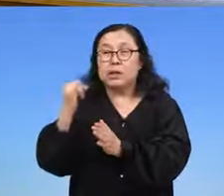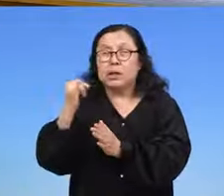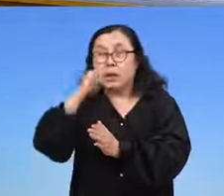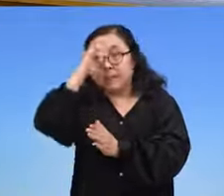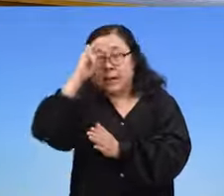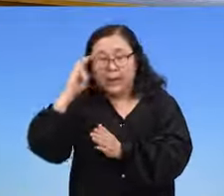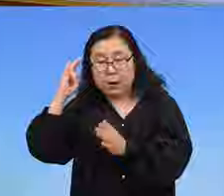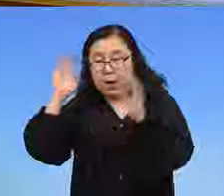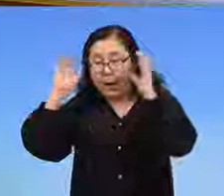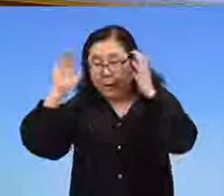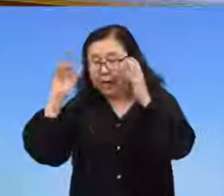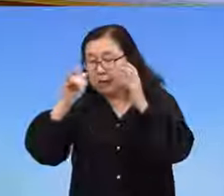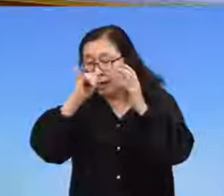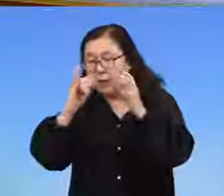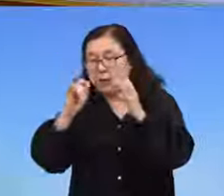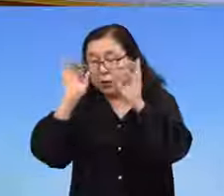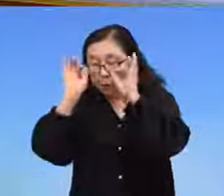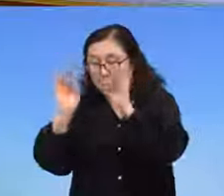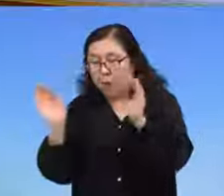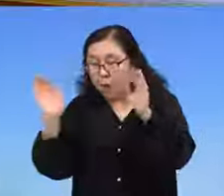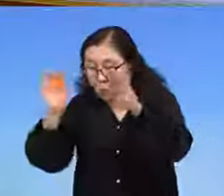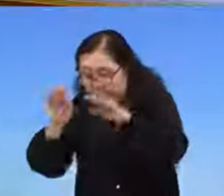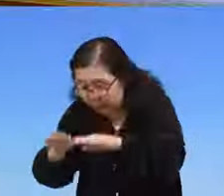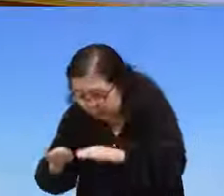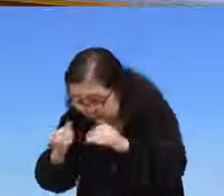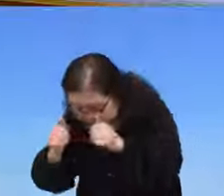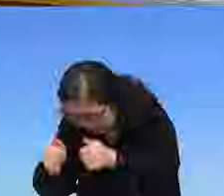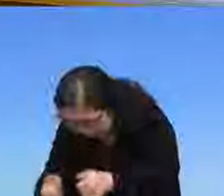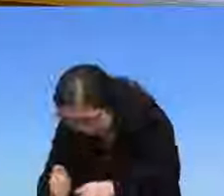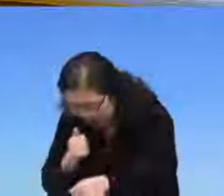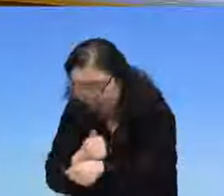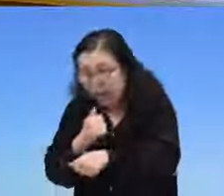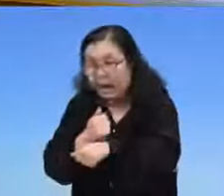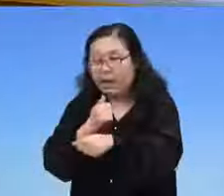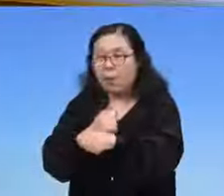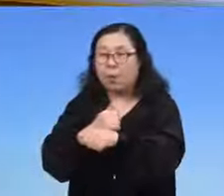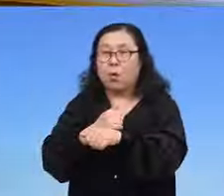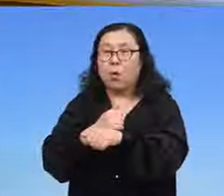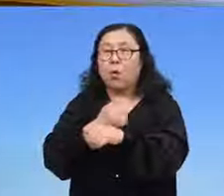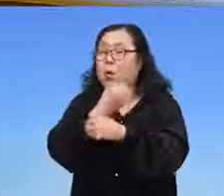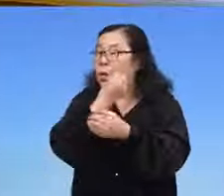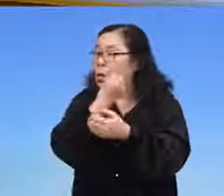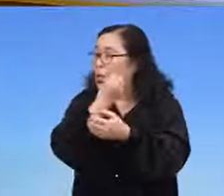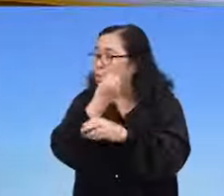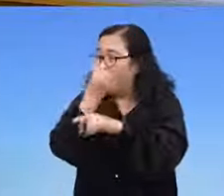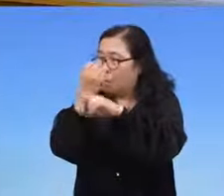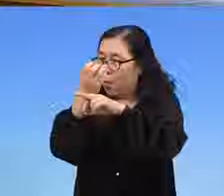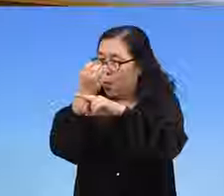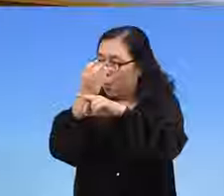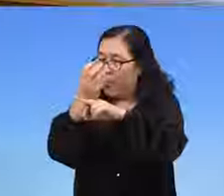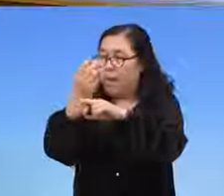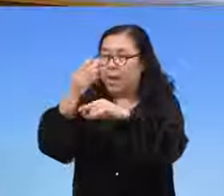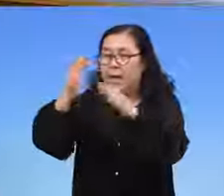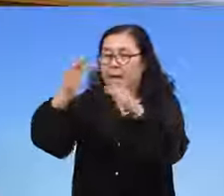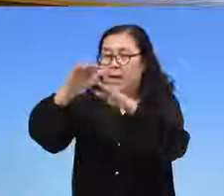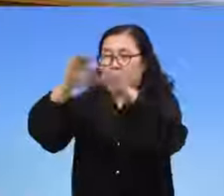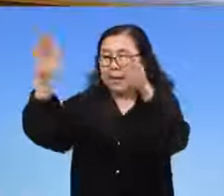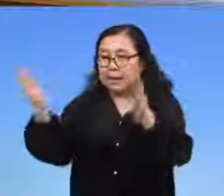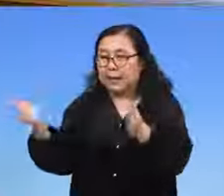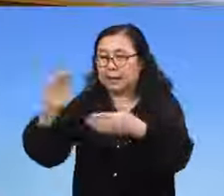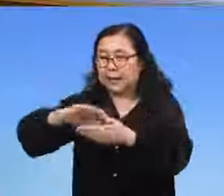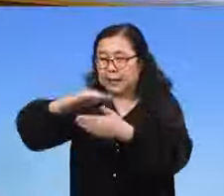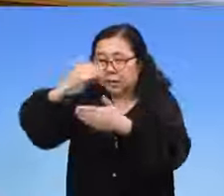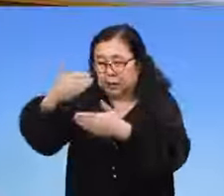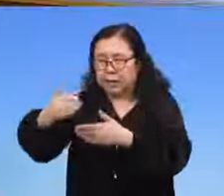보고 엎드려 아기께 경배하고 보배합을 열어 황금과 유향과 모략을 예물로 드리니라. 여러분, 이